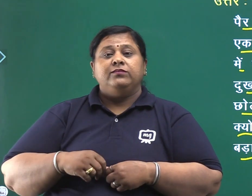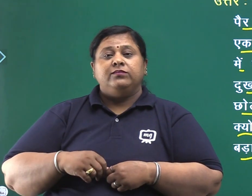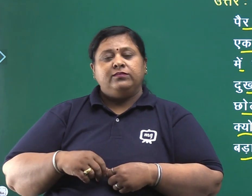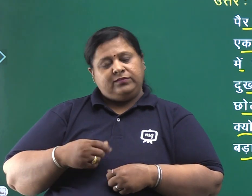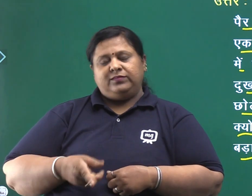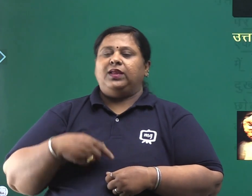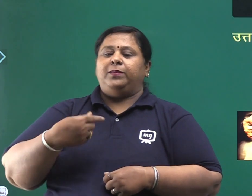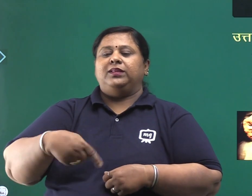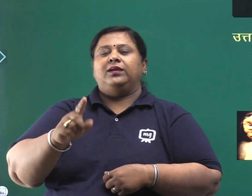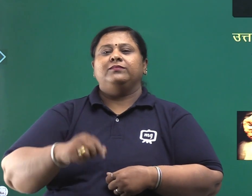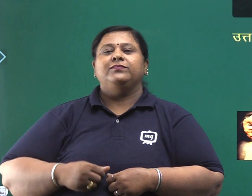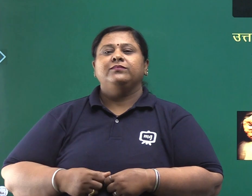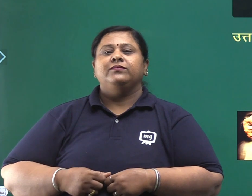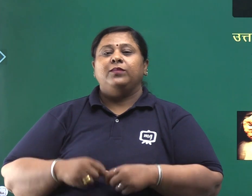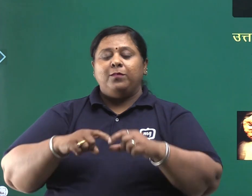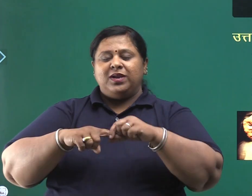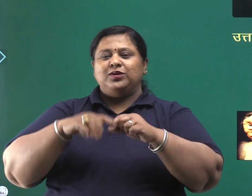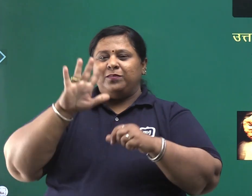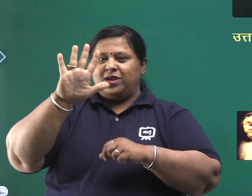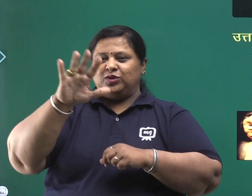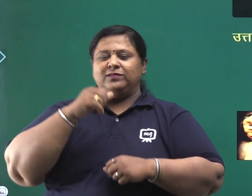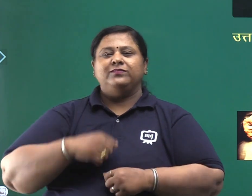आगे बढ़ते हैं। प्रश्न 5।